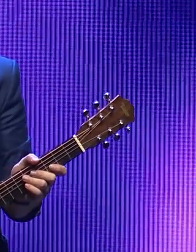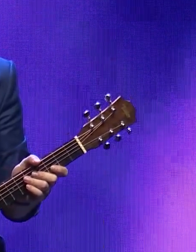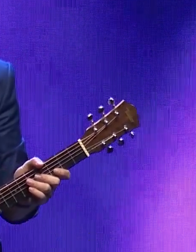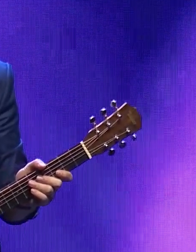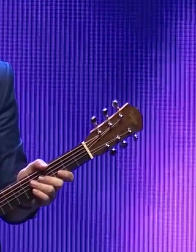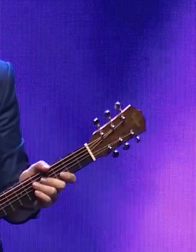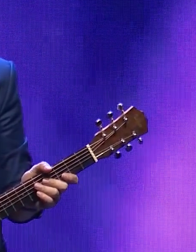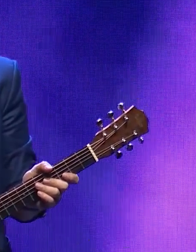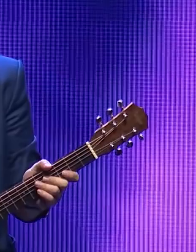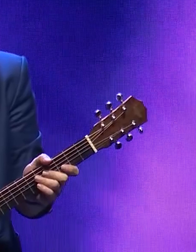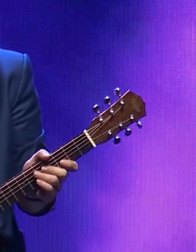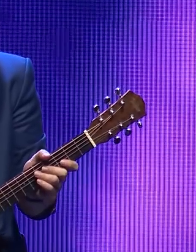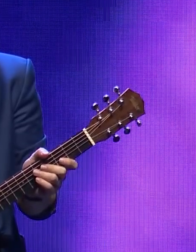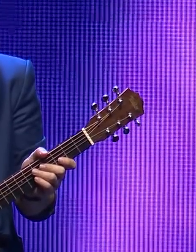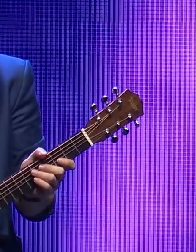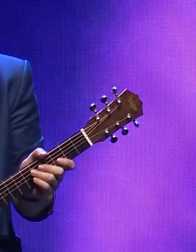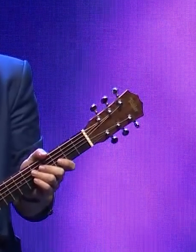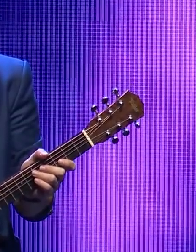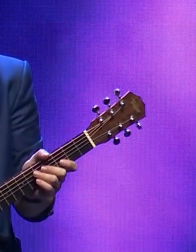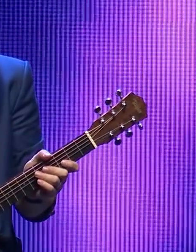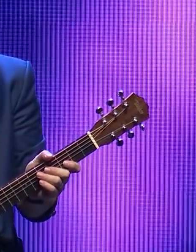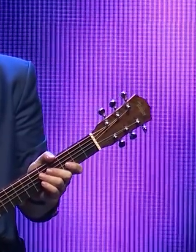tak pernah kau